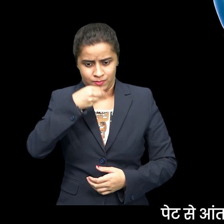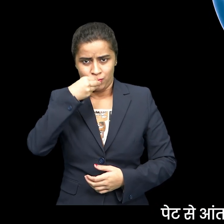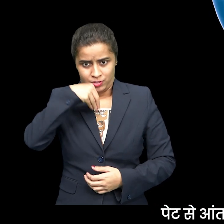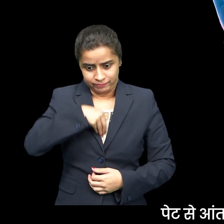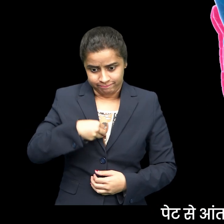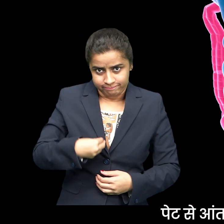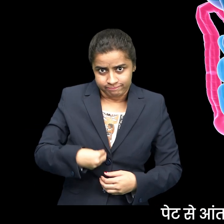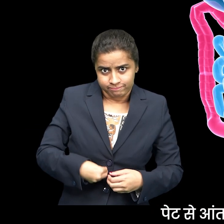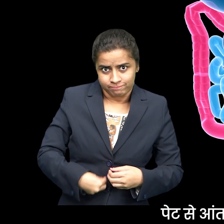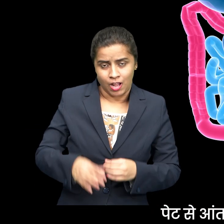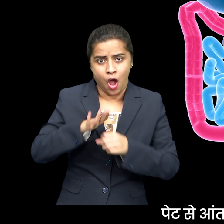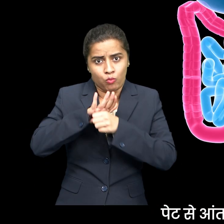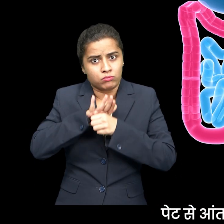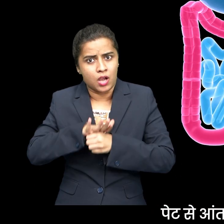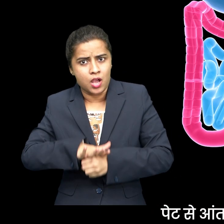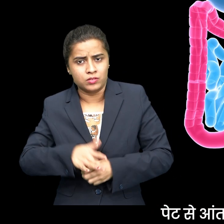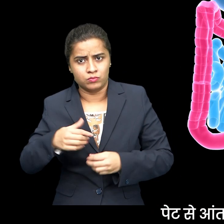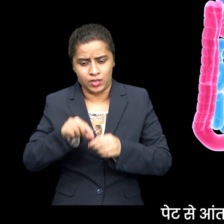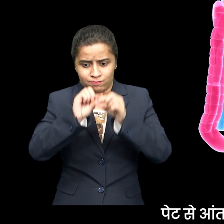तक भोजन की यात्रा।